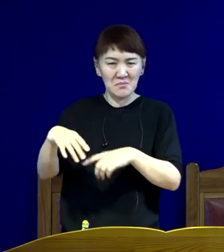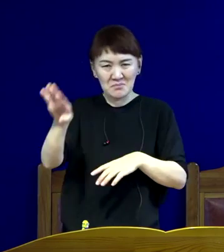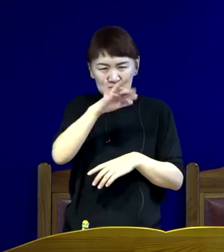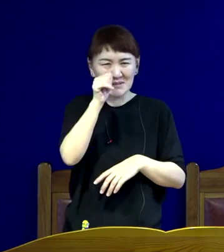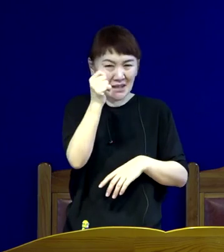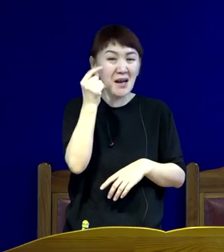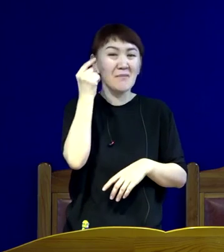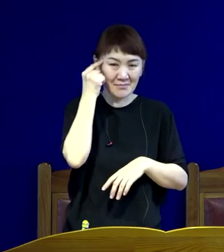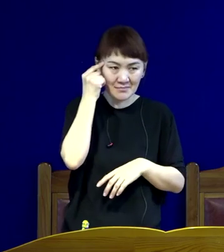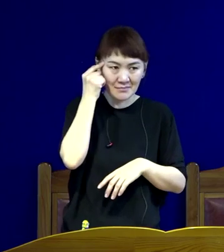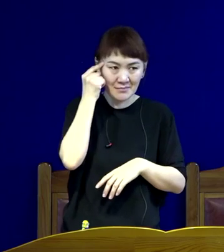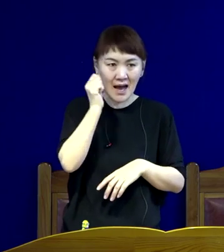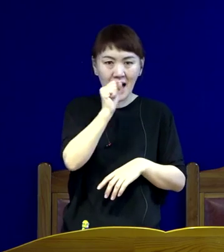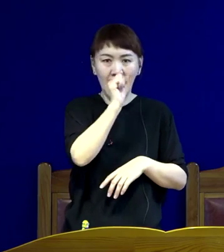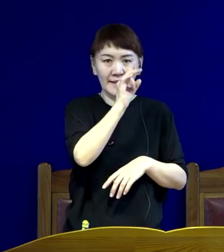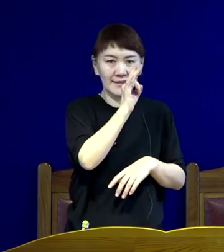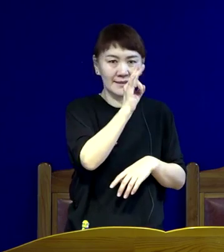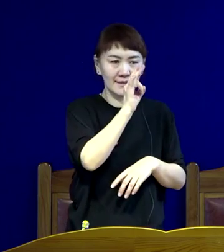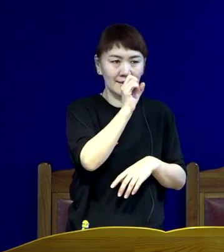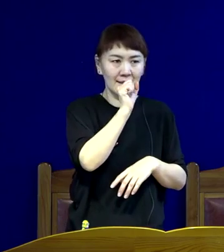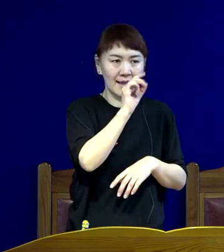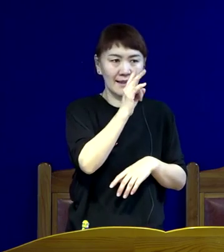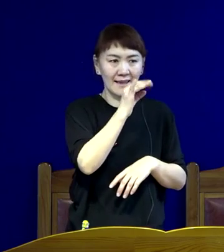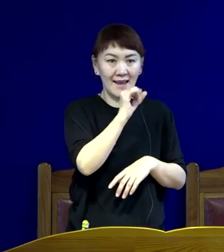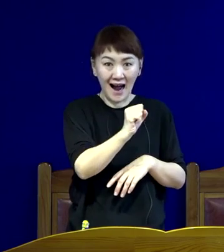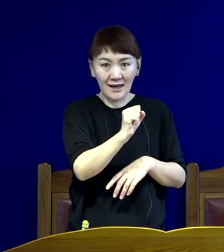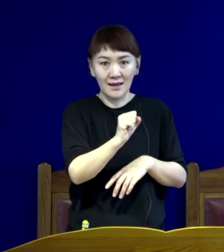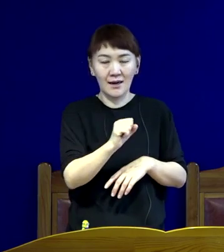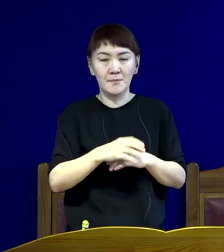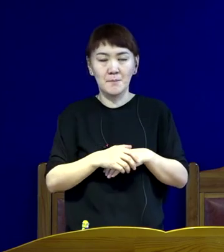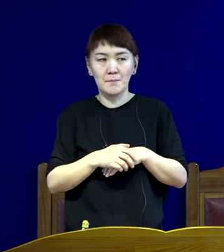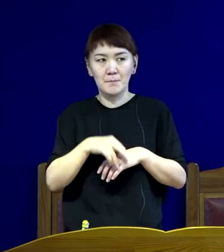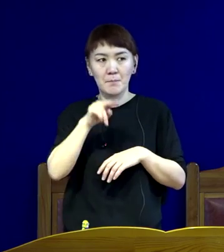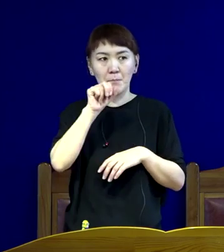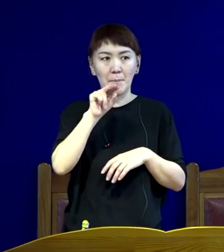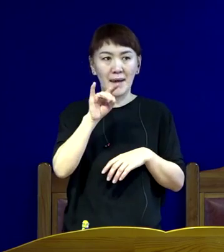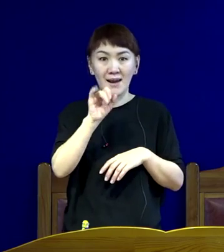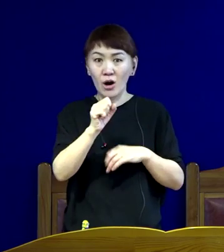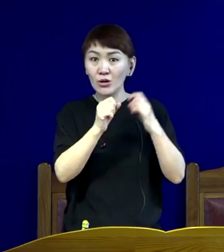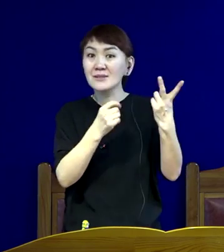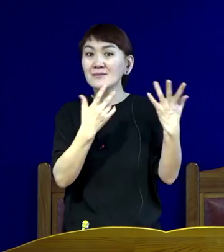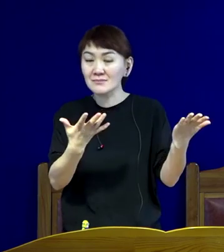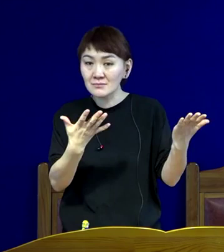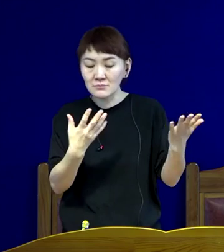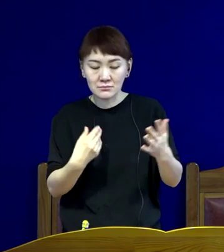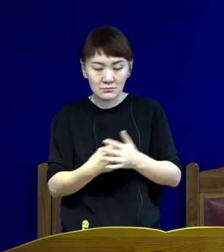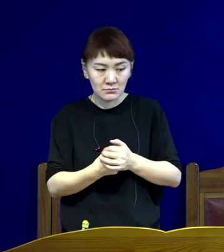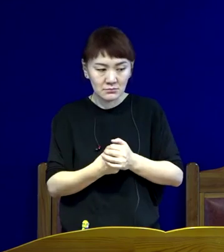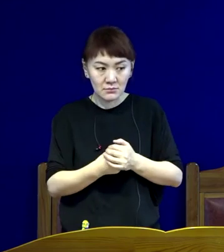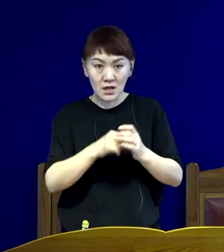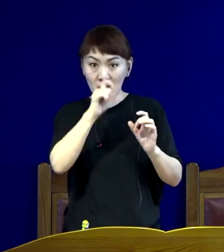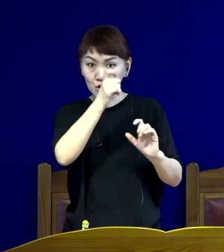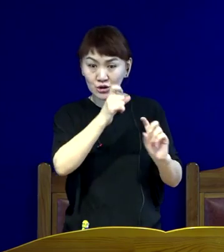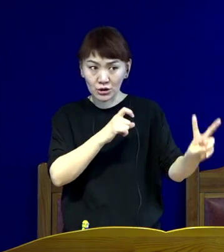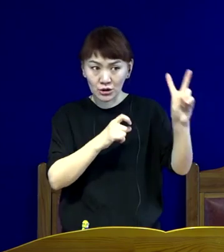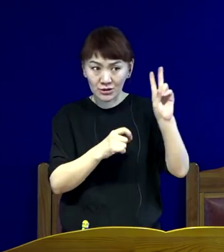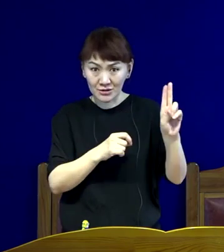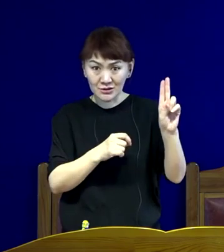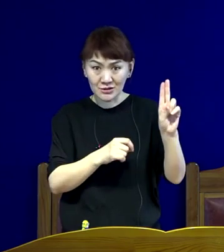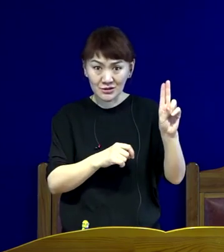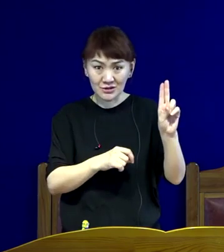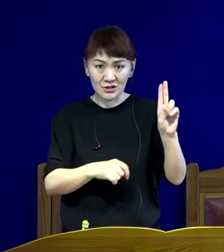Анания Сапира хоёр яасан бэ? энэ хоёр их нэр нөхөр хоёр